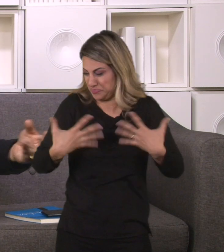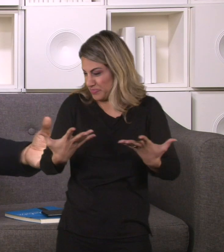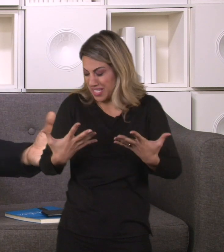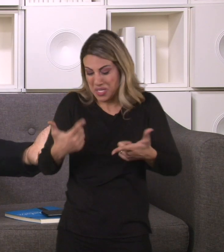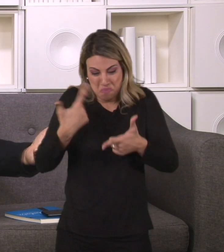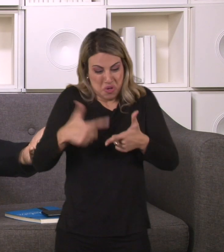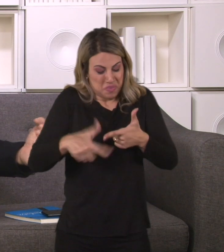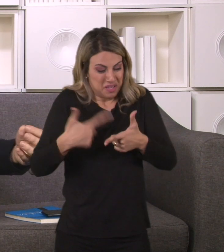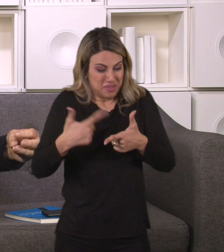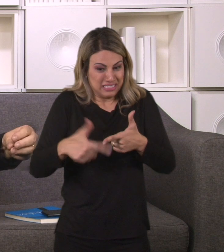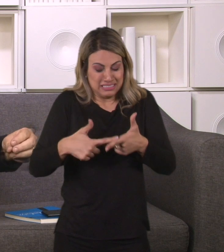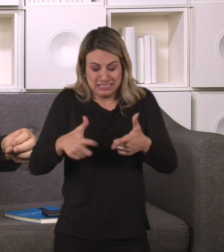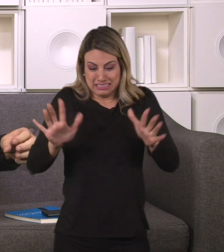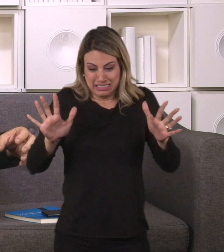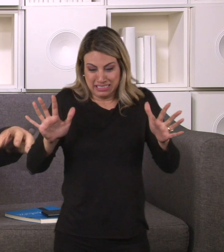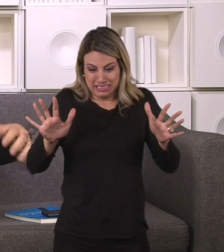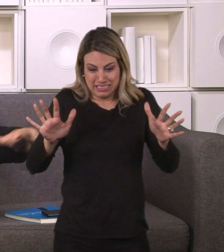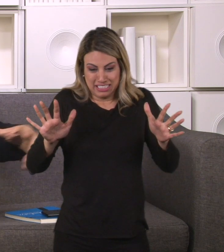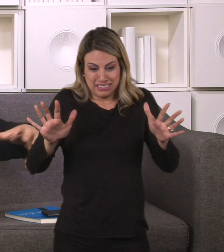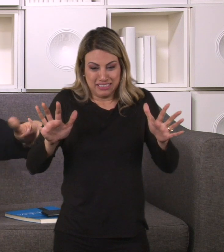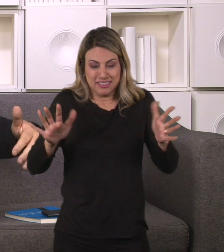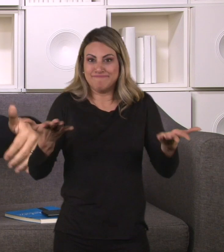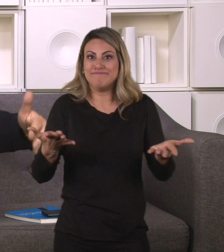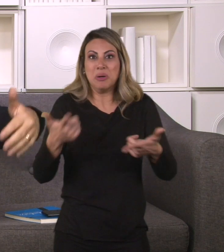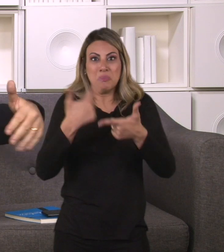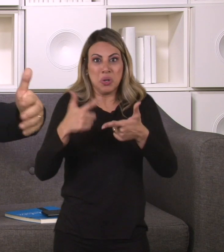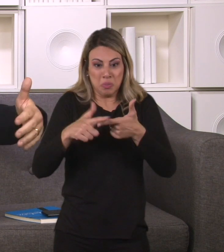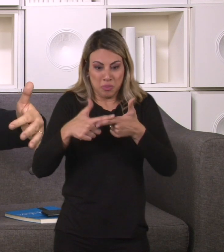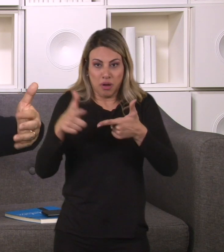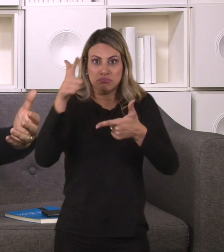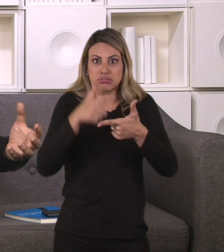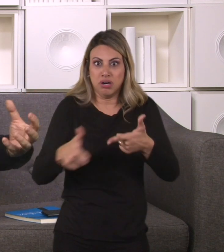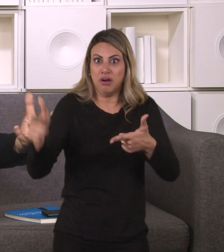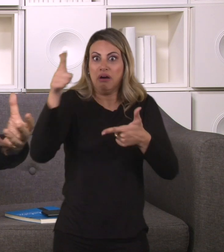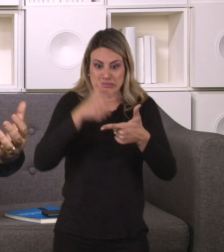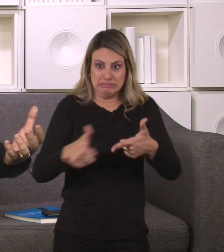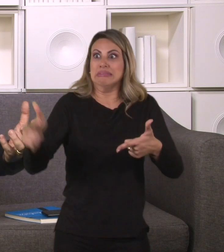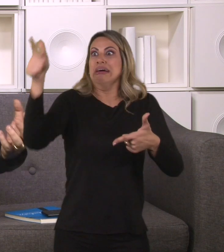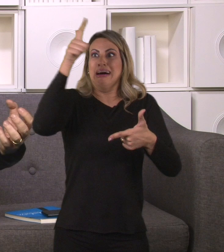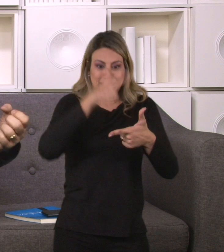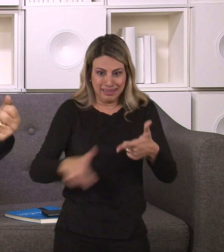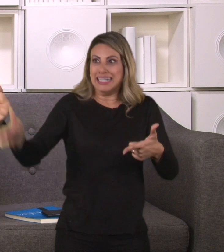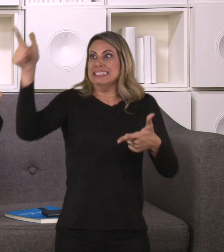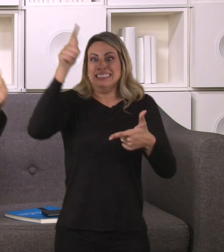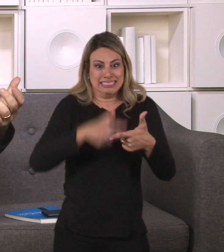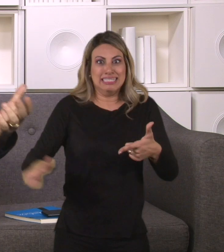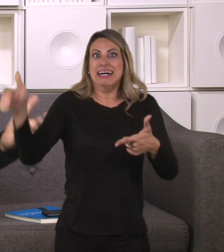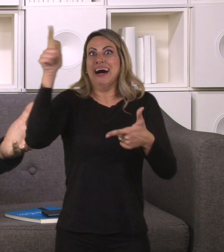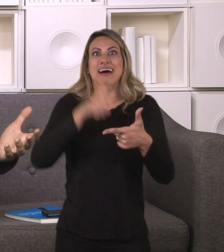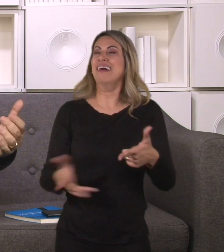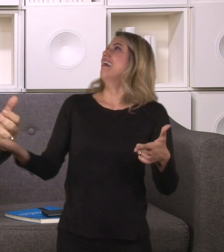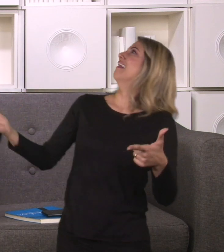você enfrenta esses problemas e o tempo do problema se prolonga e você fala, poxa, eu não estou